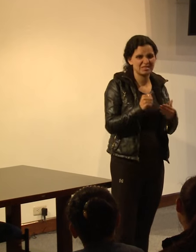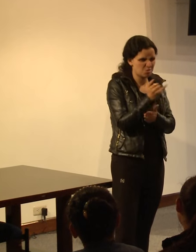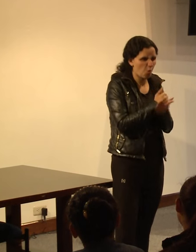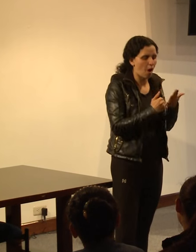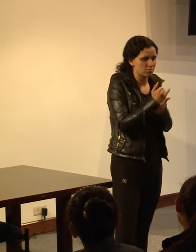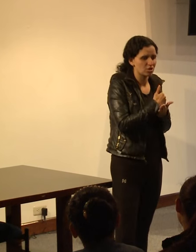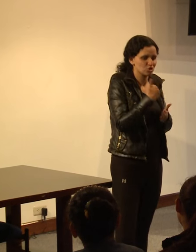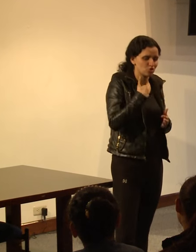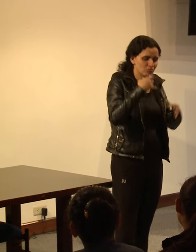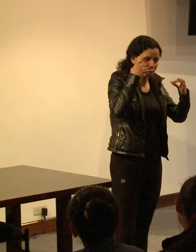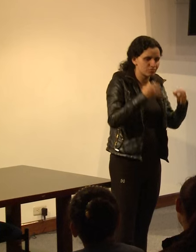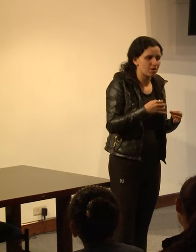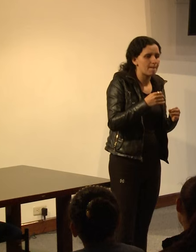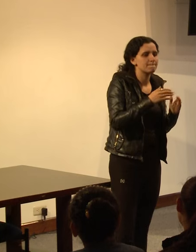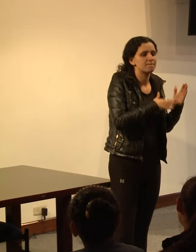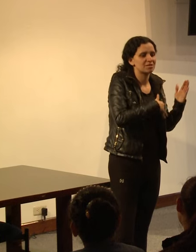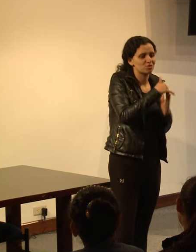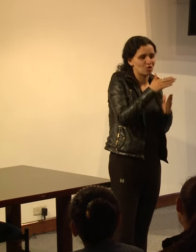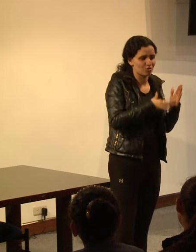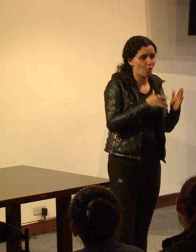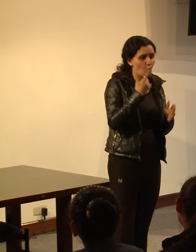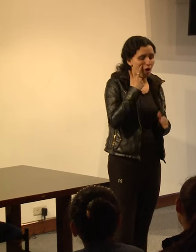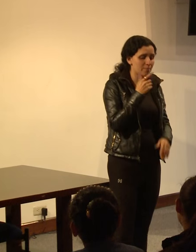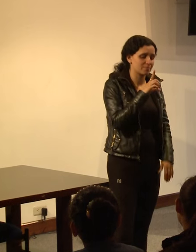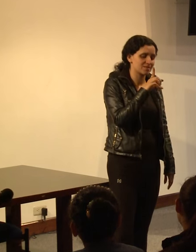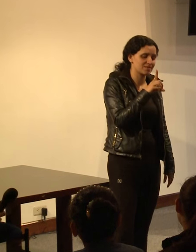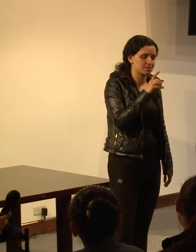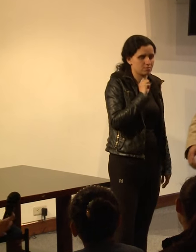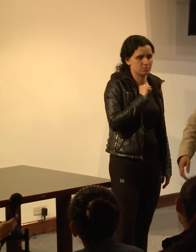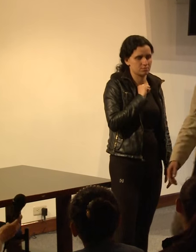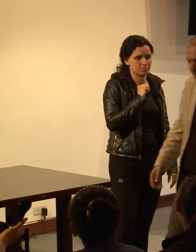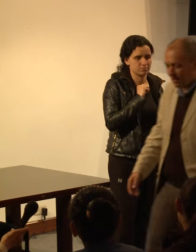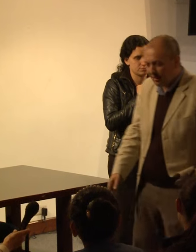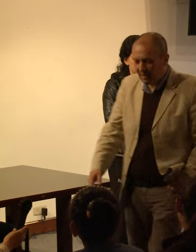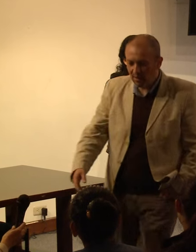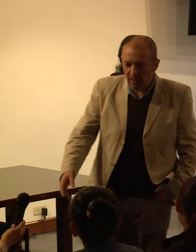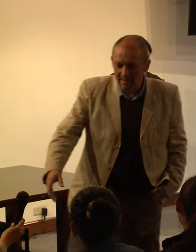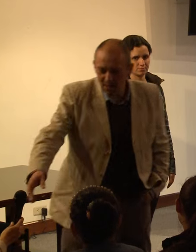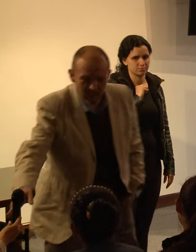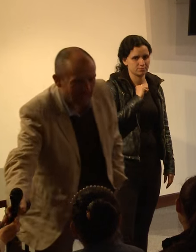me parece interesante que lo diferencies.